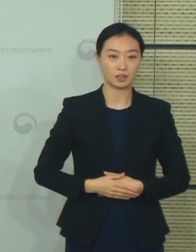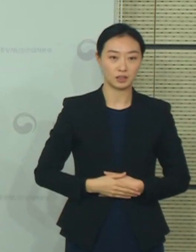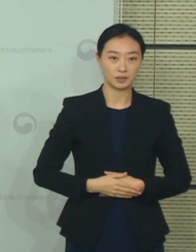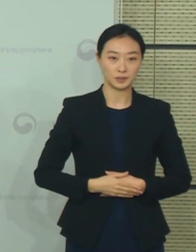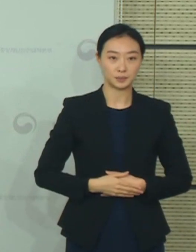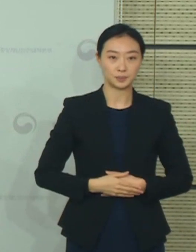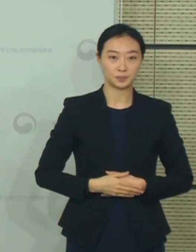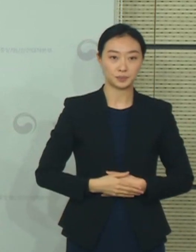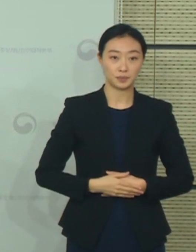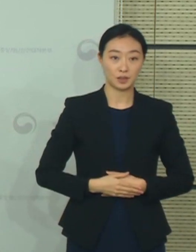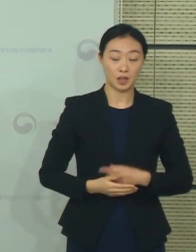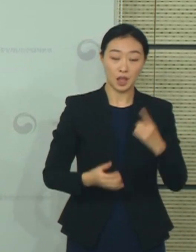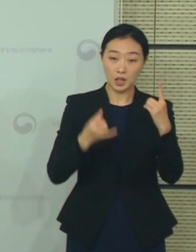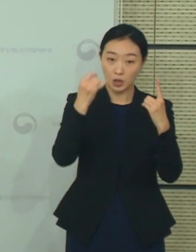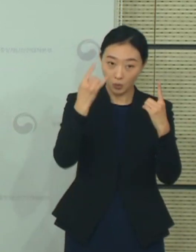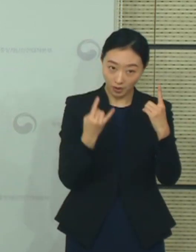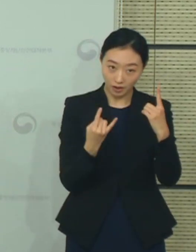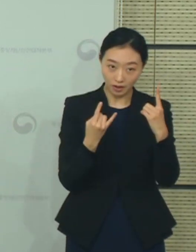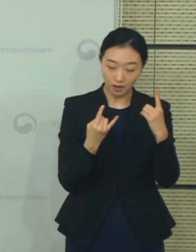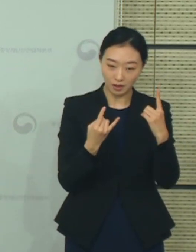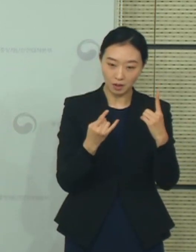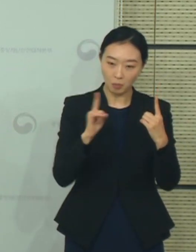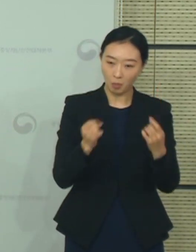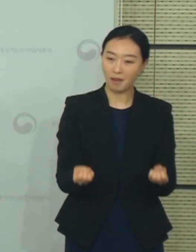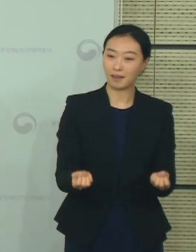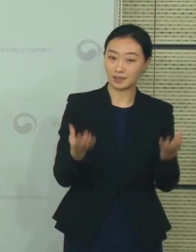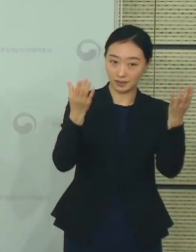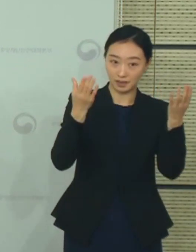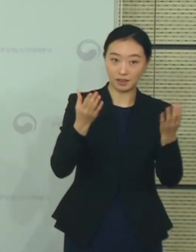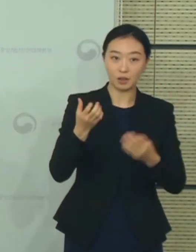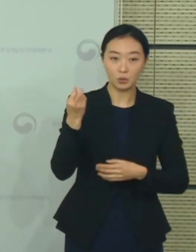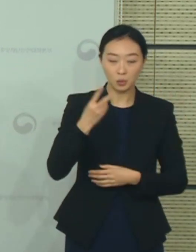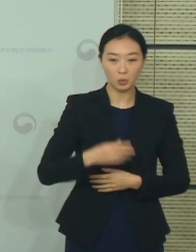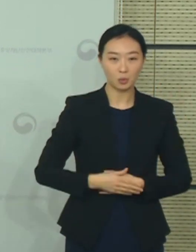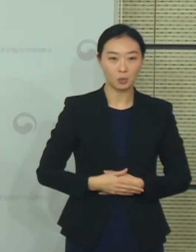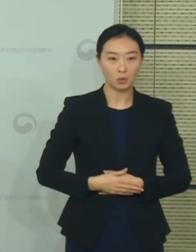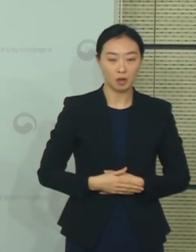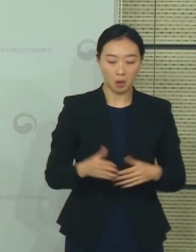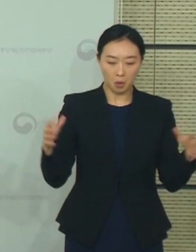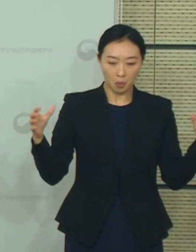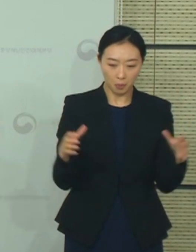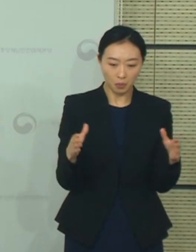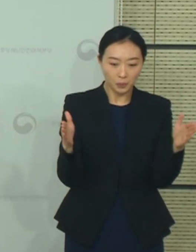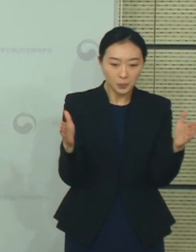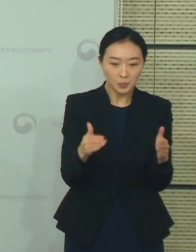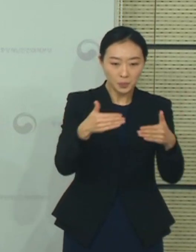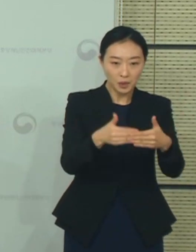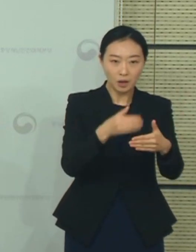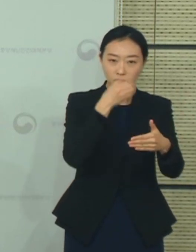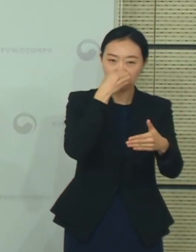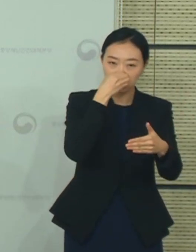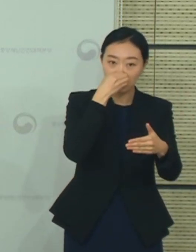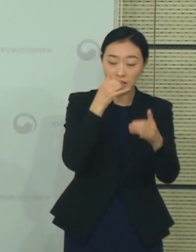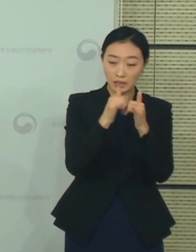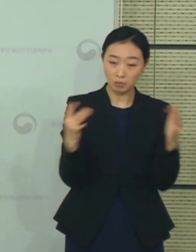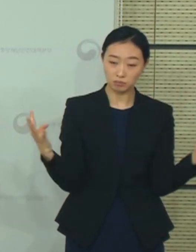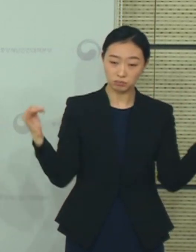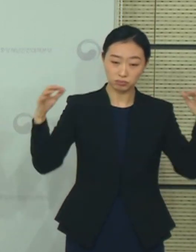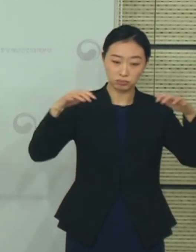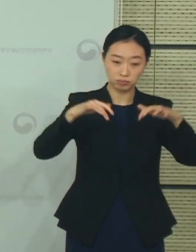불효불급한 일회성, 이벤트성 행사나 협소하고 밀폐된 공간에서 다수가 밀집하는